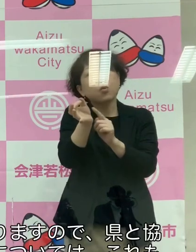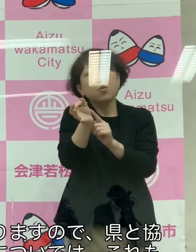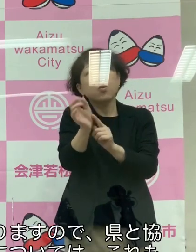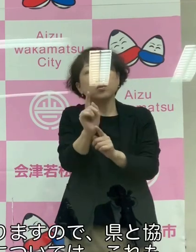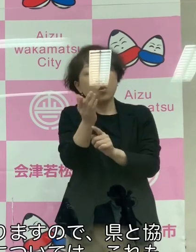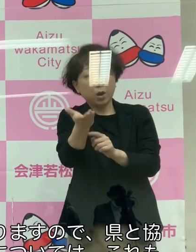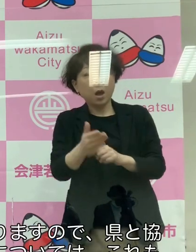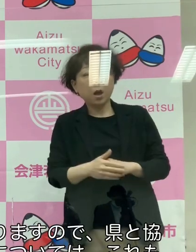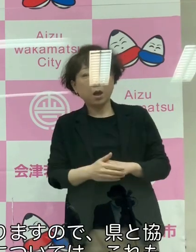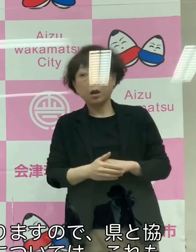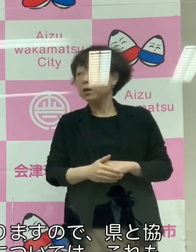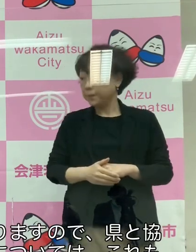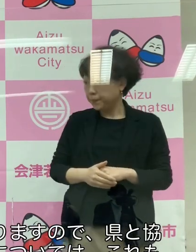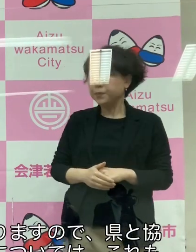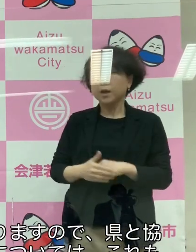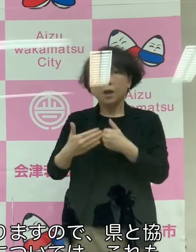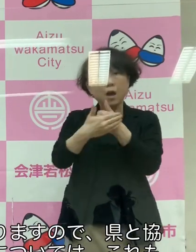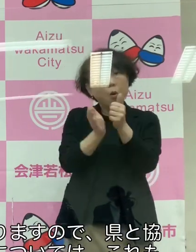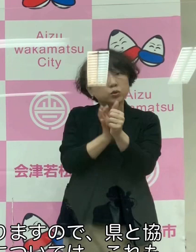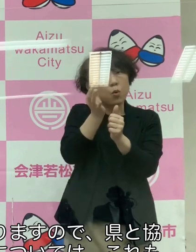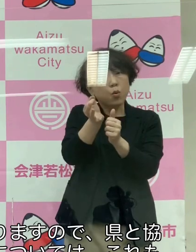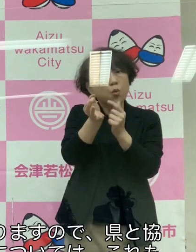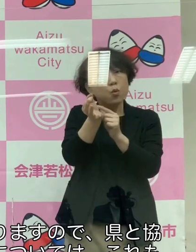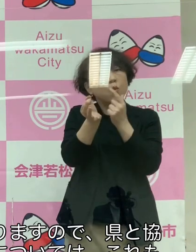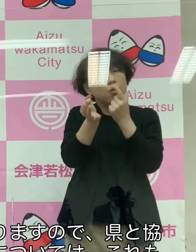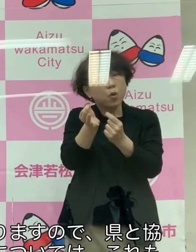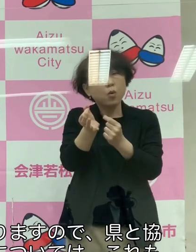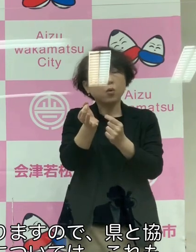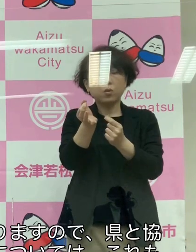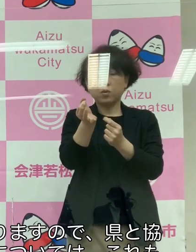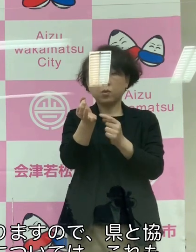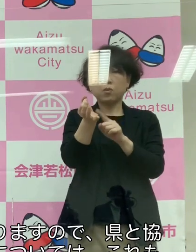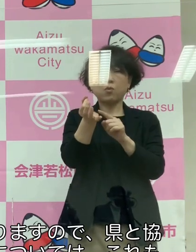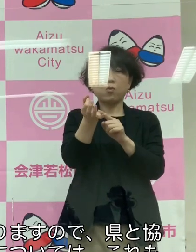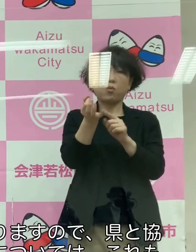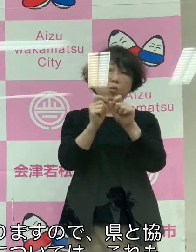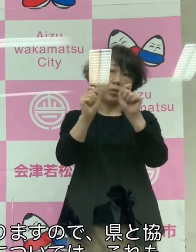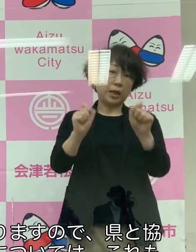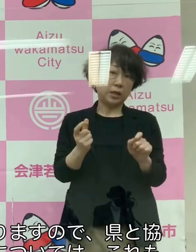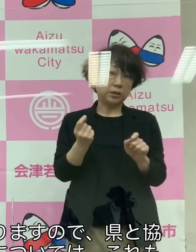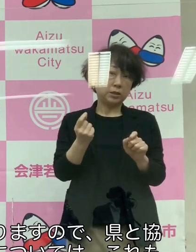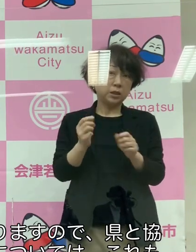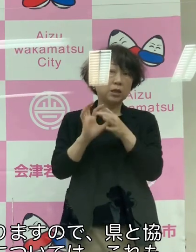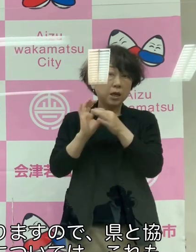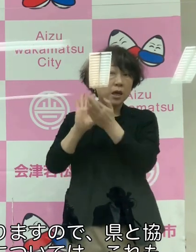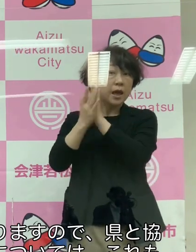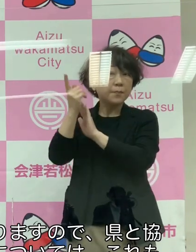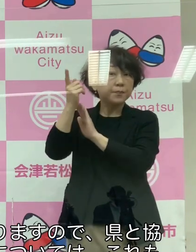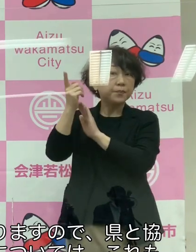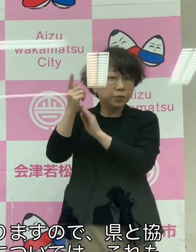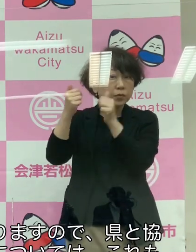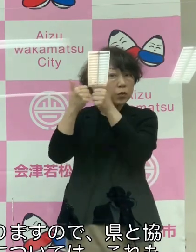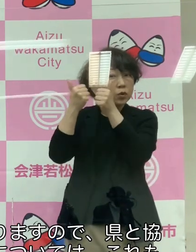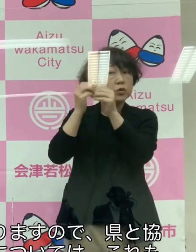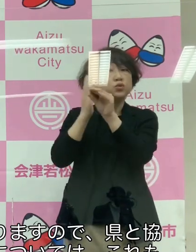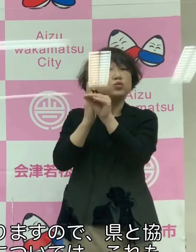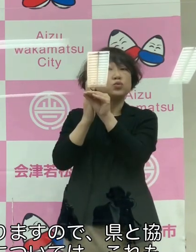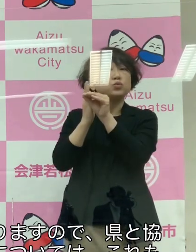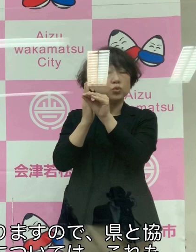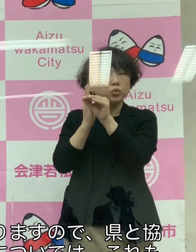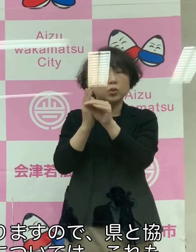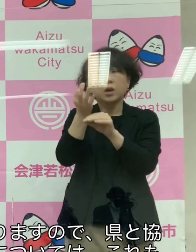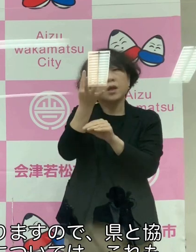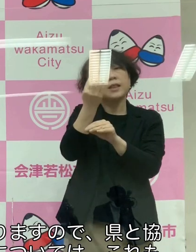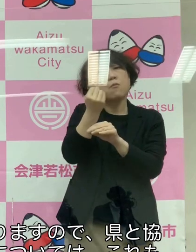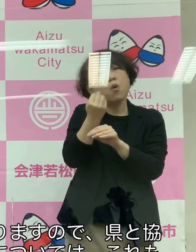か？保証の部分もですね、費用負担が伴うところなので、県さんと協議中でございます。金額